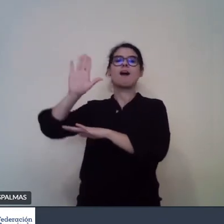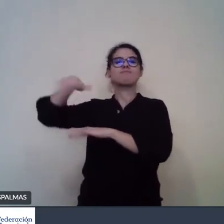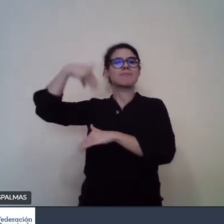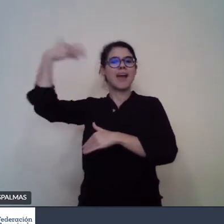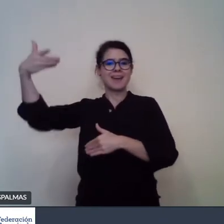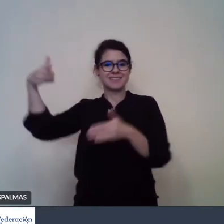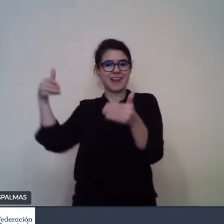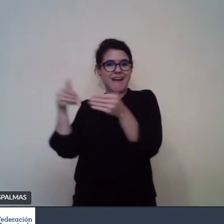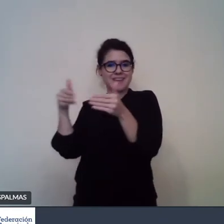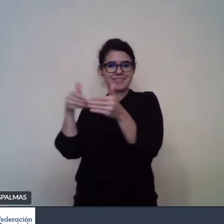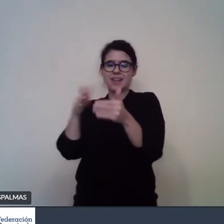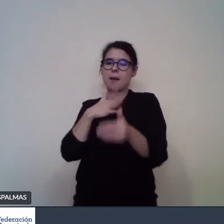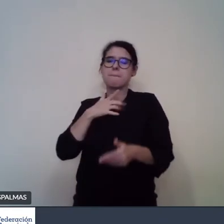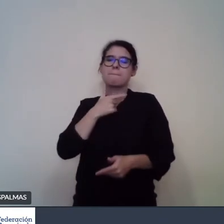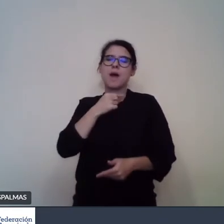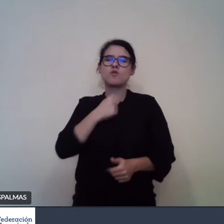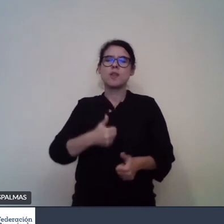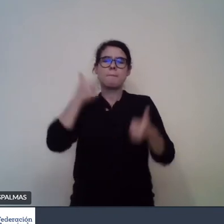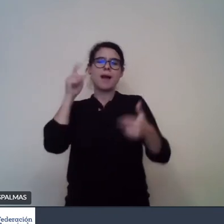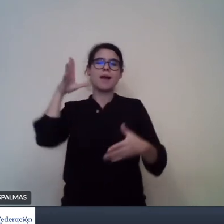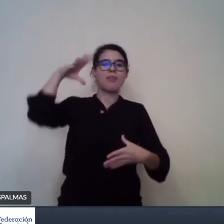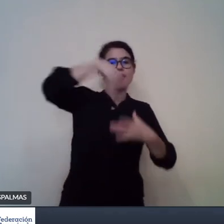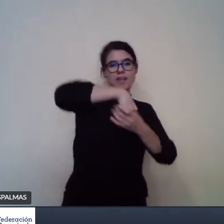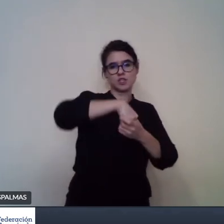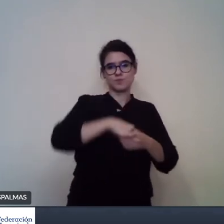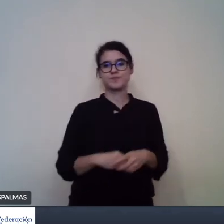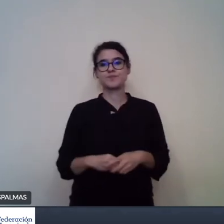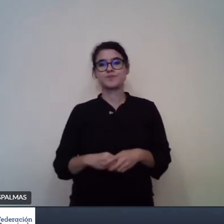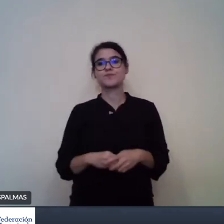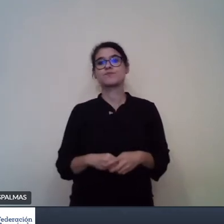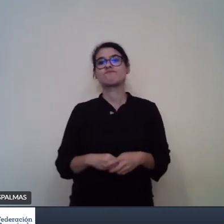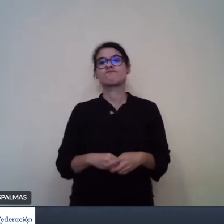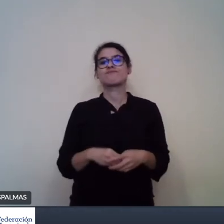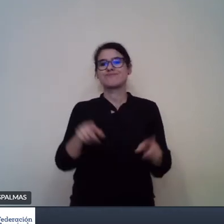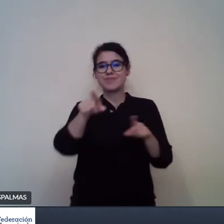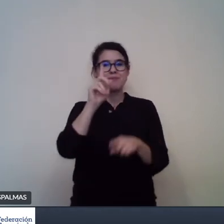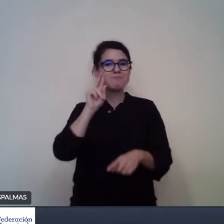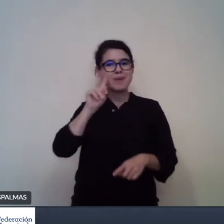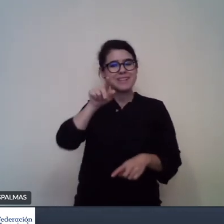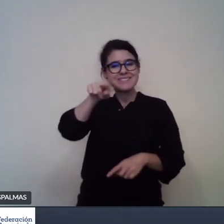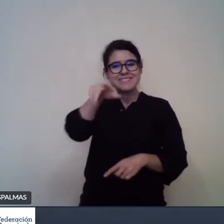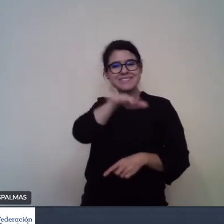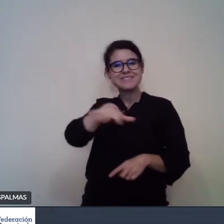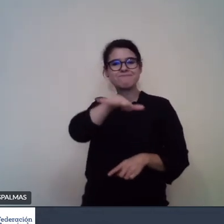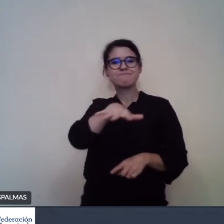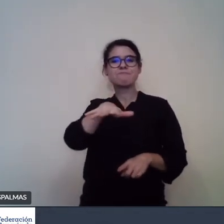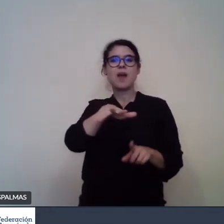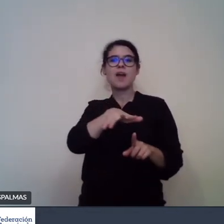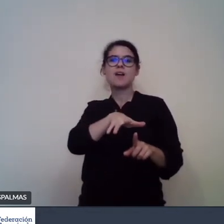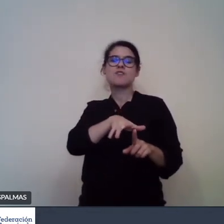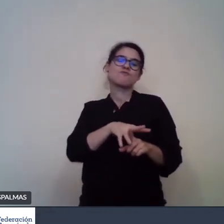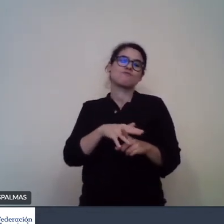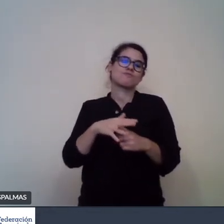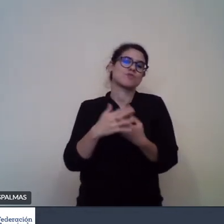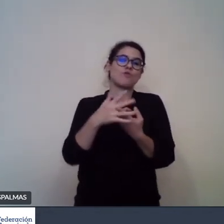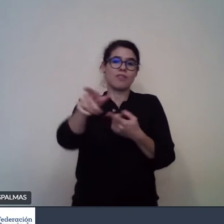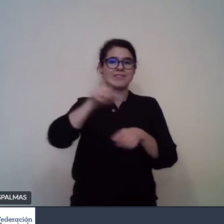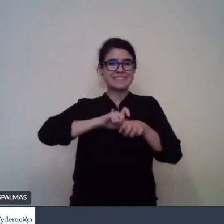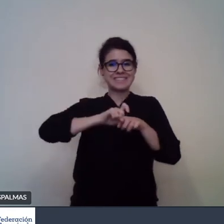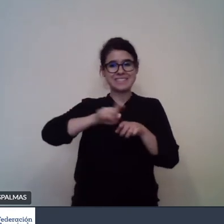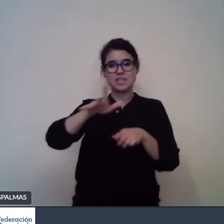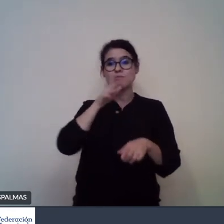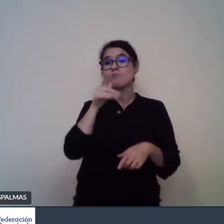A mí me gusta ese tipo de pase. Finta de pase y buscar ese tipo de pase. Quizás en esta ocasión el defensor está bastante hundido, es